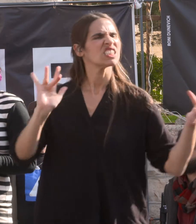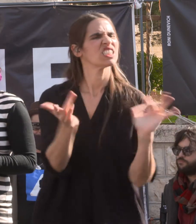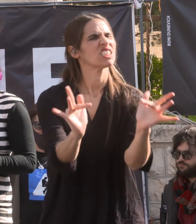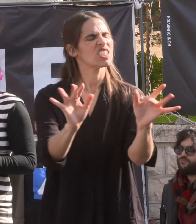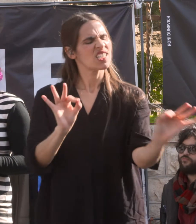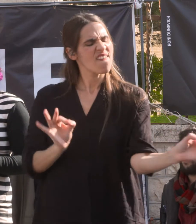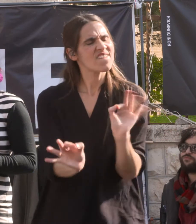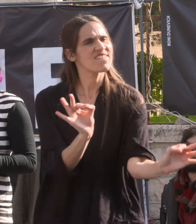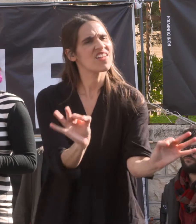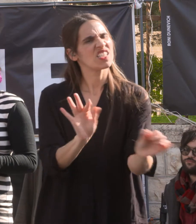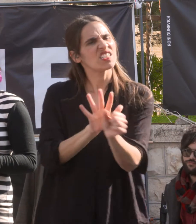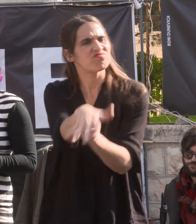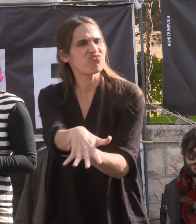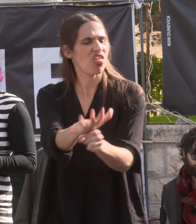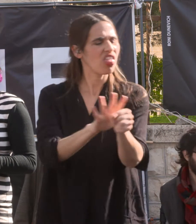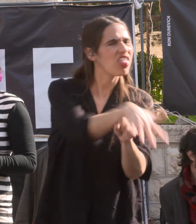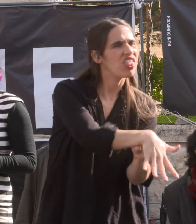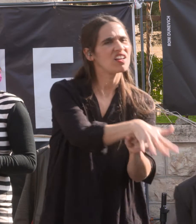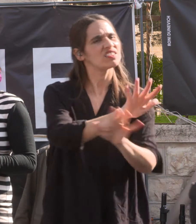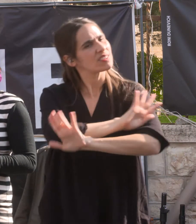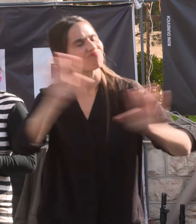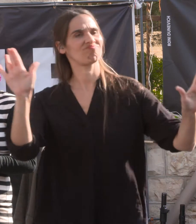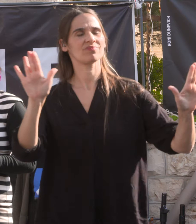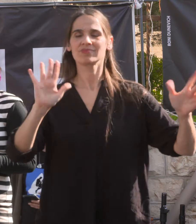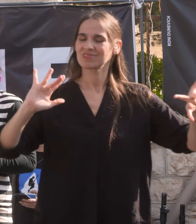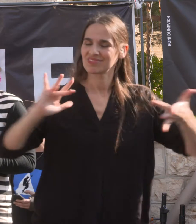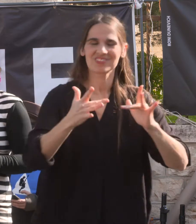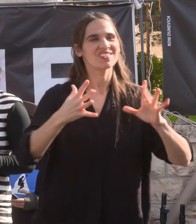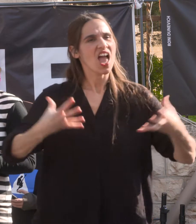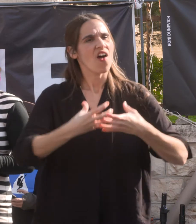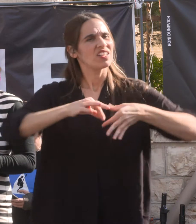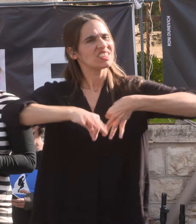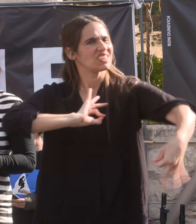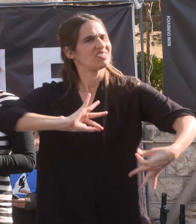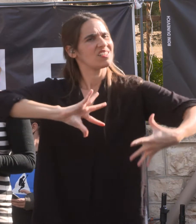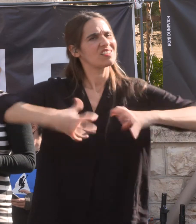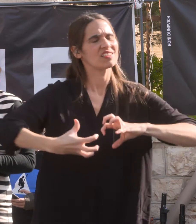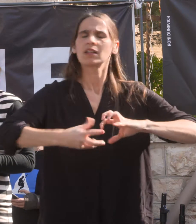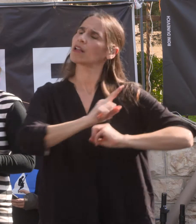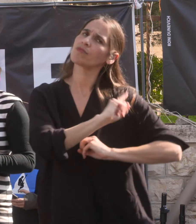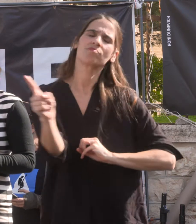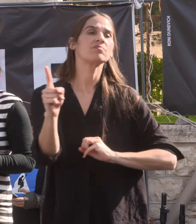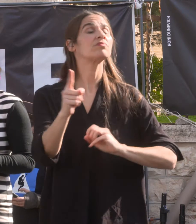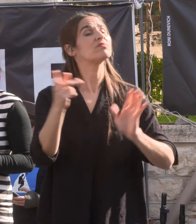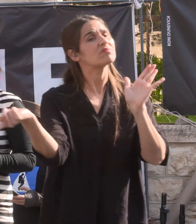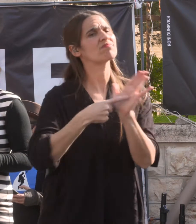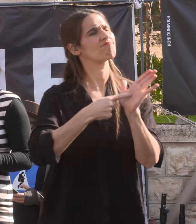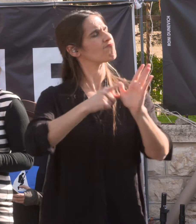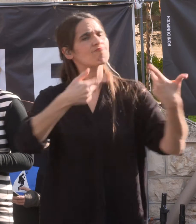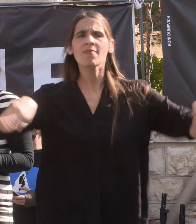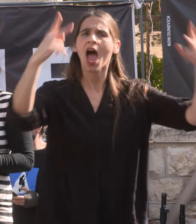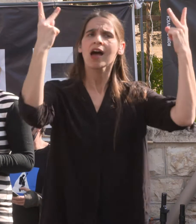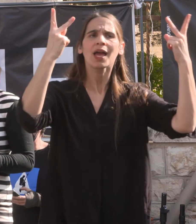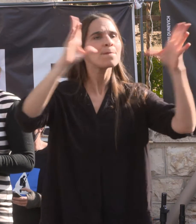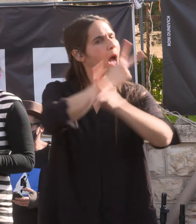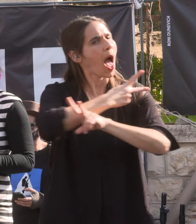לשסות. די לפלג, די ליצירת חברה קרועה. יצאנו בקריאה לערכים אבסולוטיים שמשום